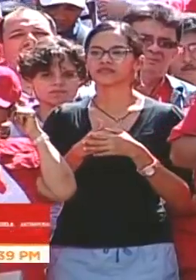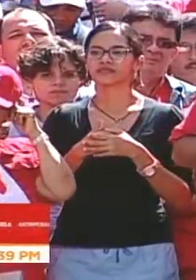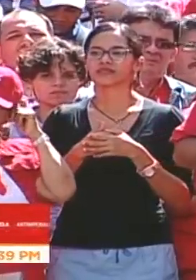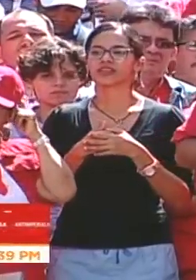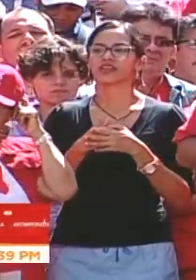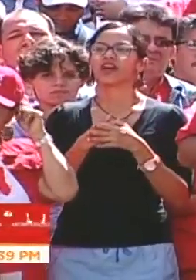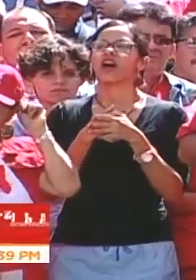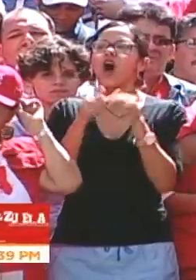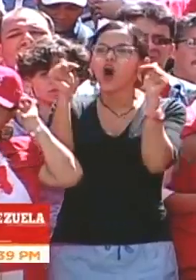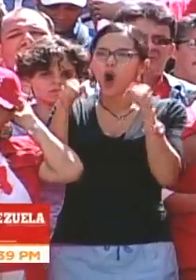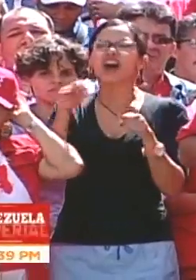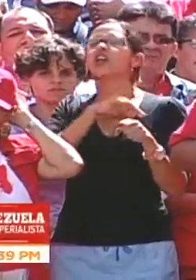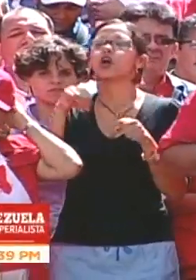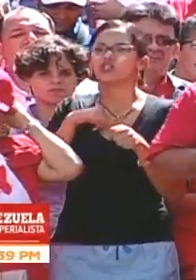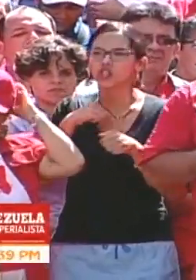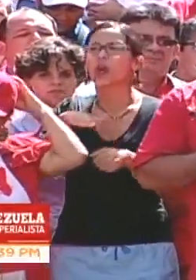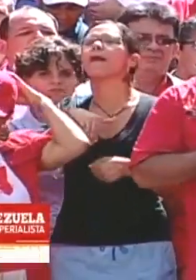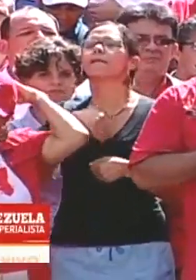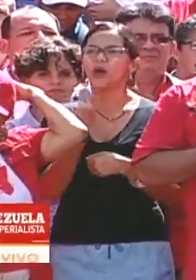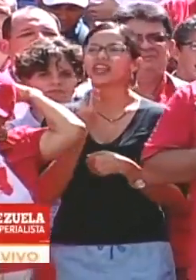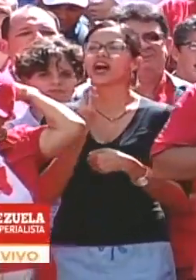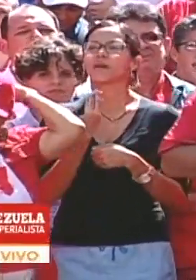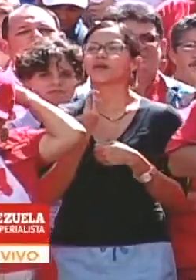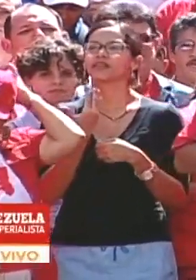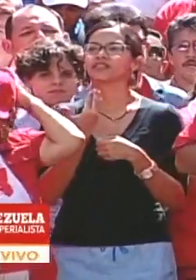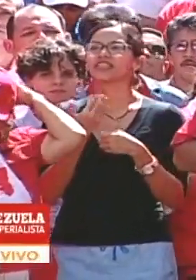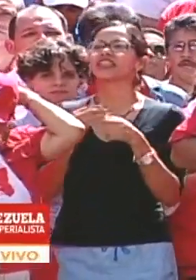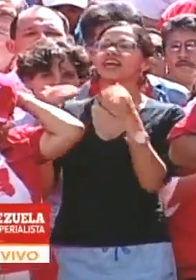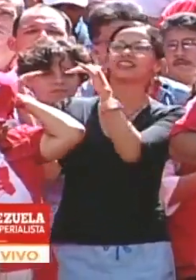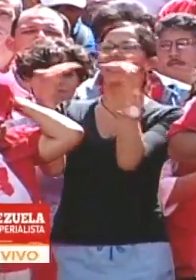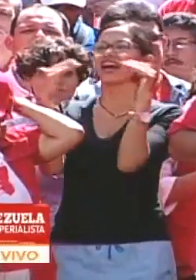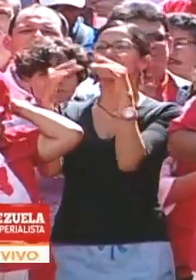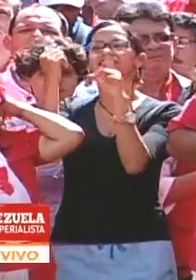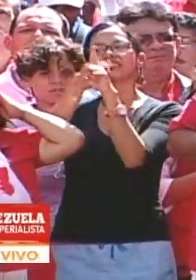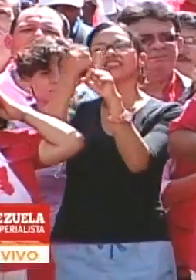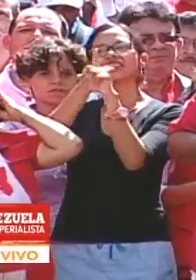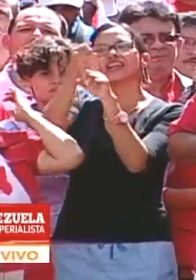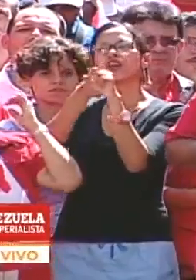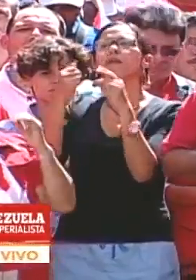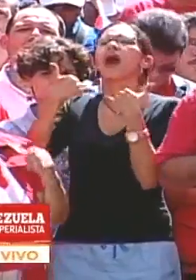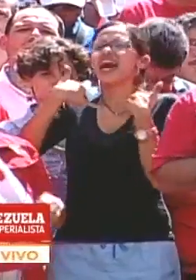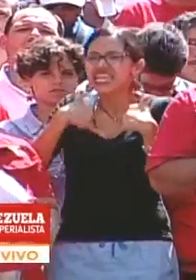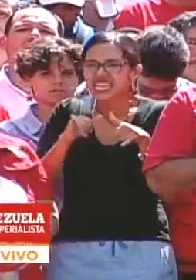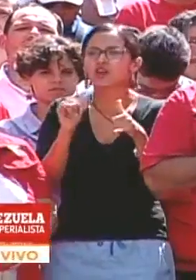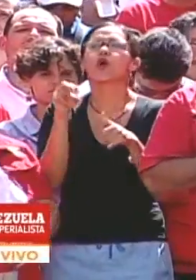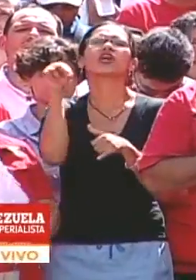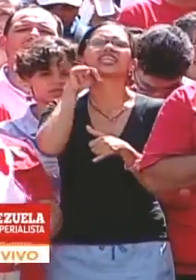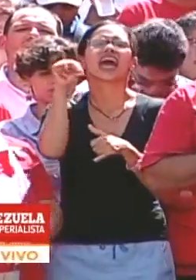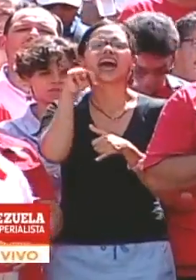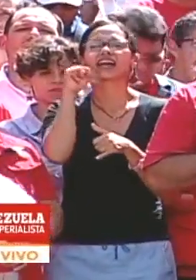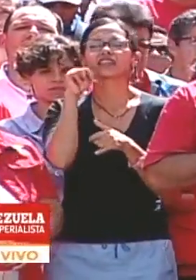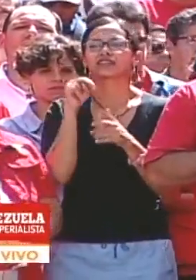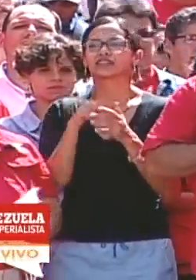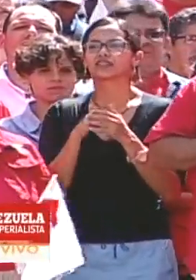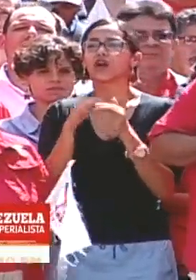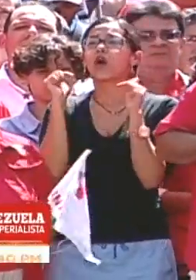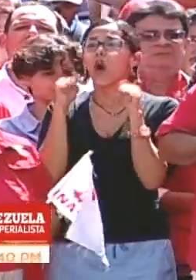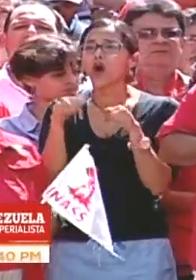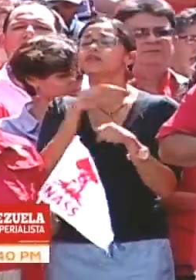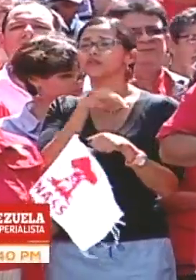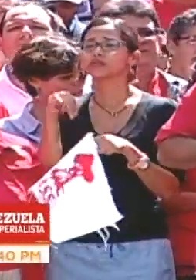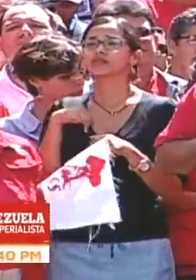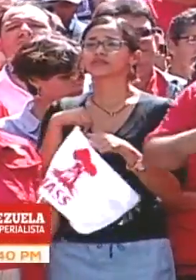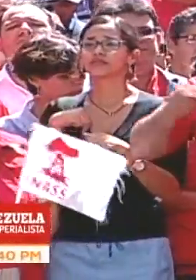Hoy nosotros tenemos la oportunidad de dar esta batalla por nuestros hijos, por nuestros nietos. Hoy